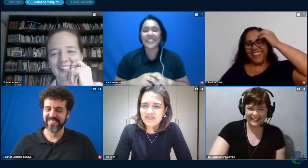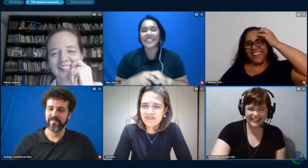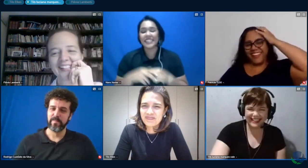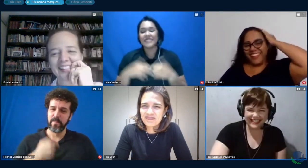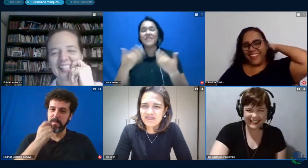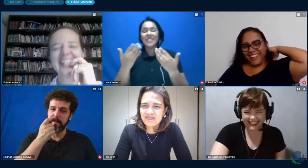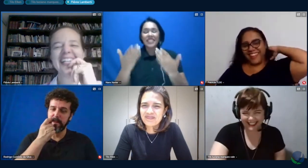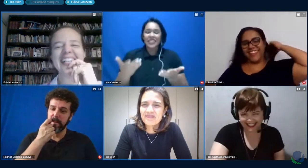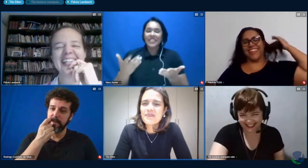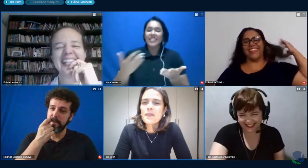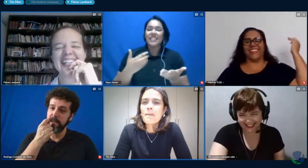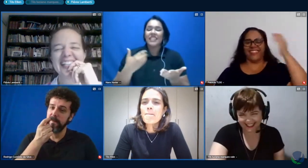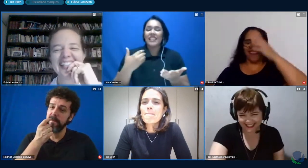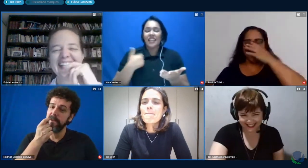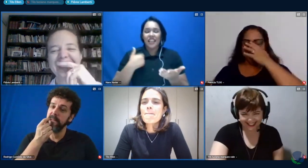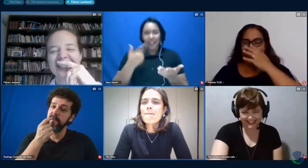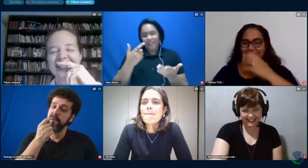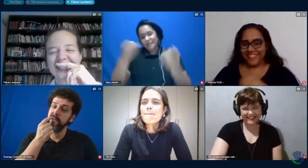voa!